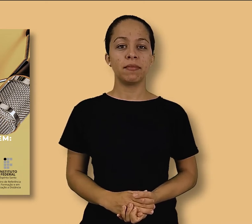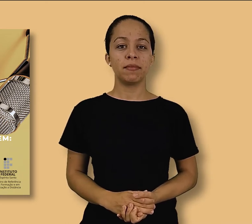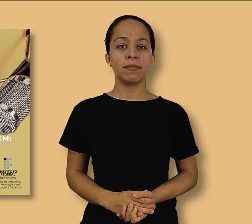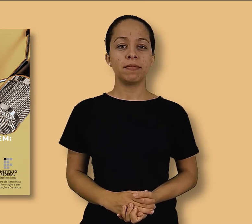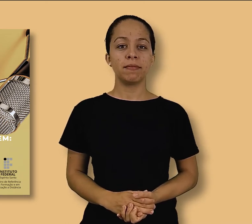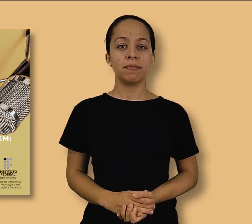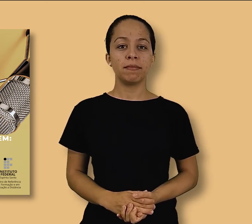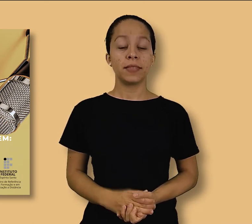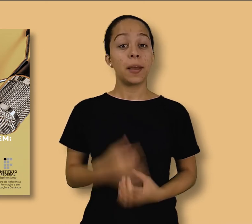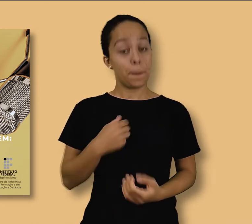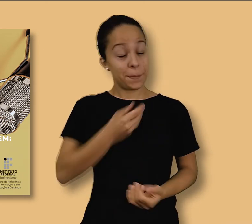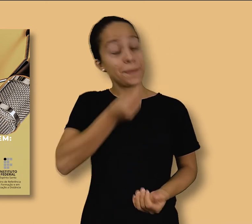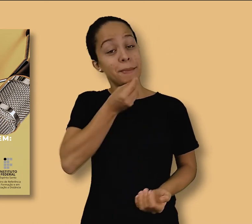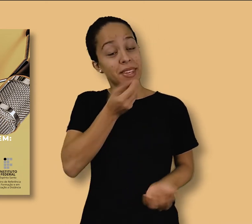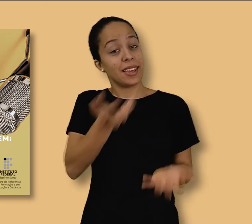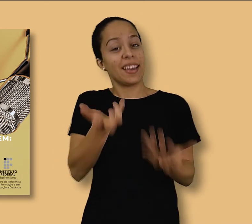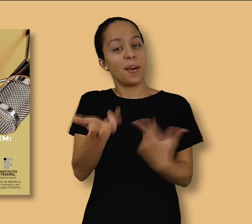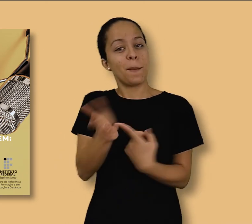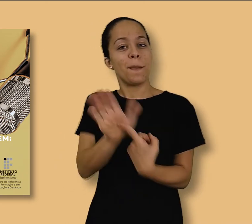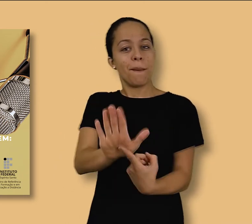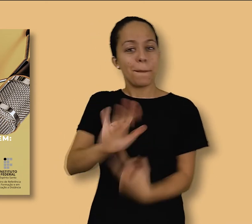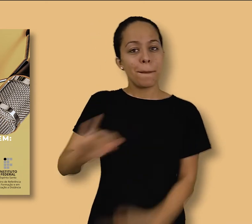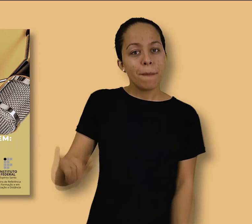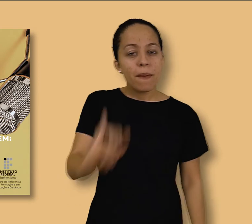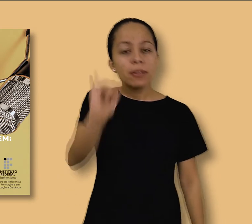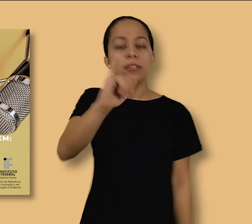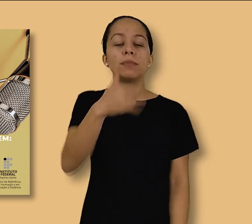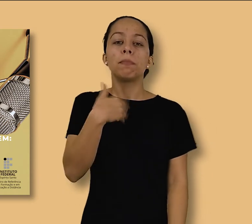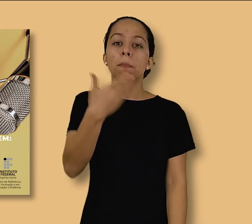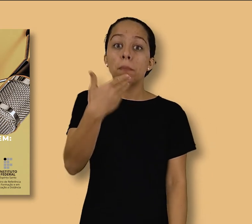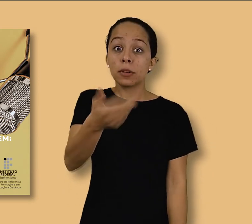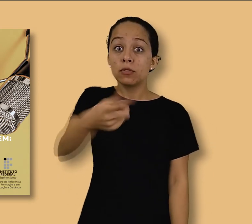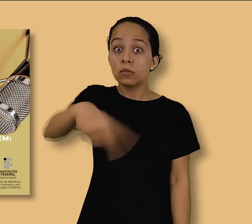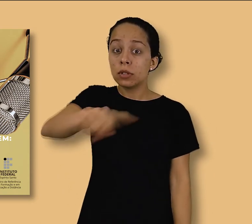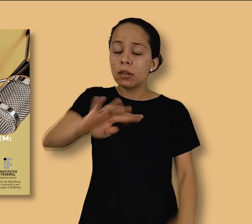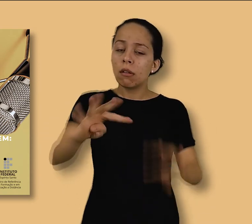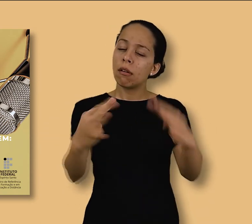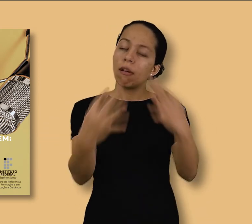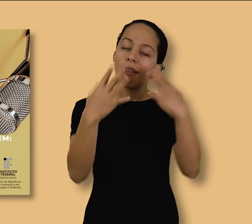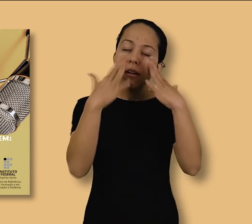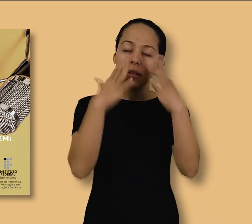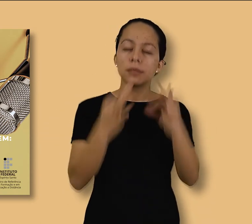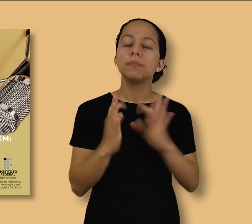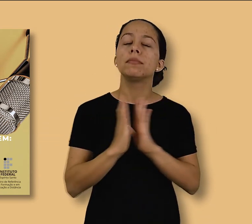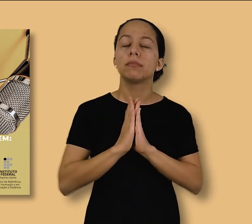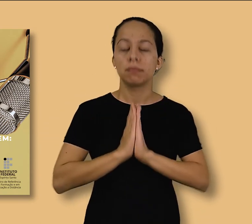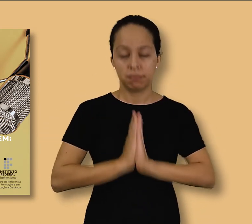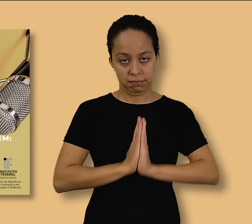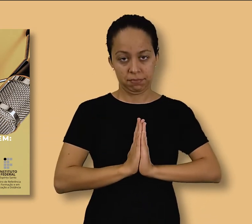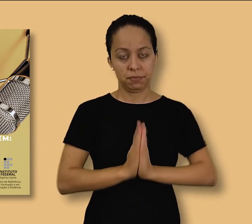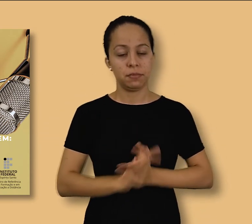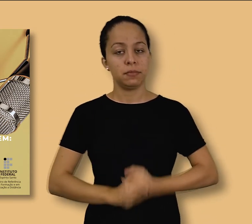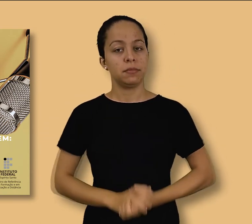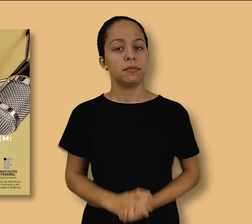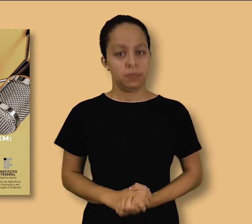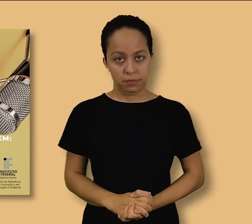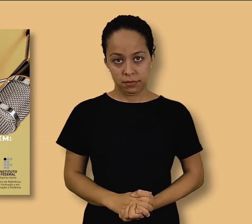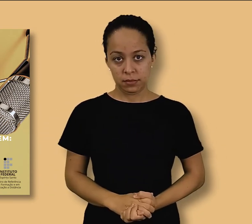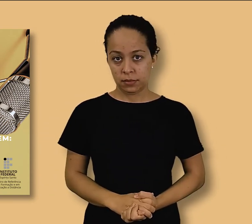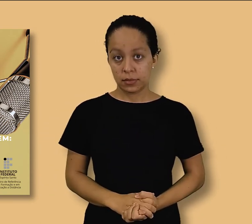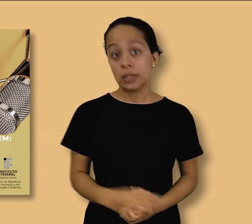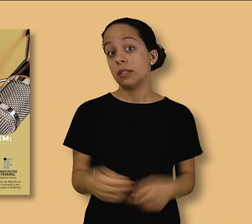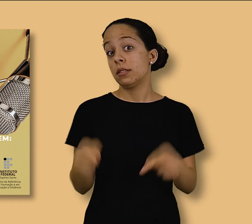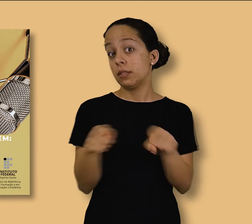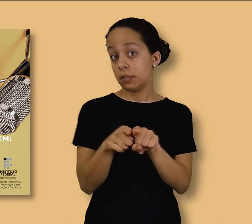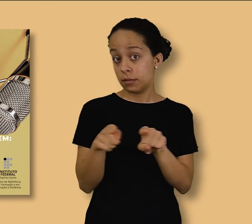E aí eu quero trazer uma questão importante eu gostaria que agora vocês prestarem muita atenção nós